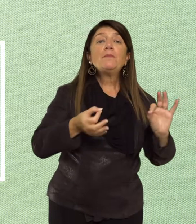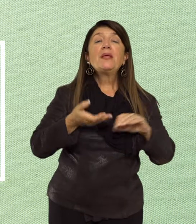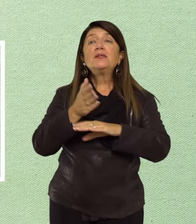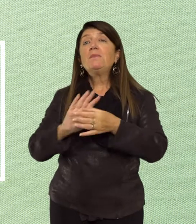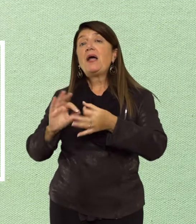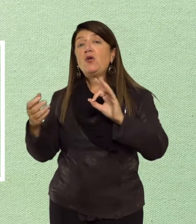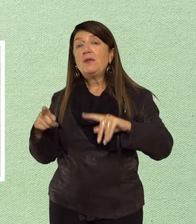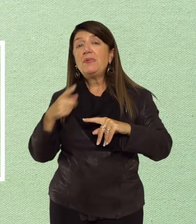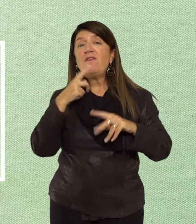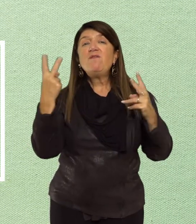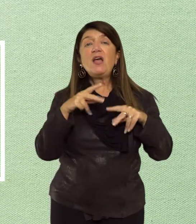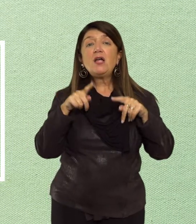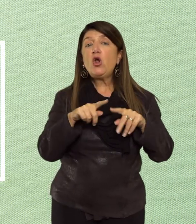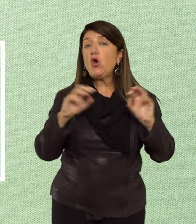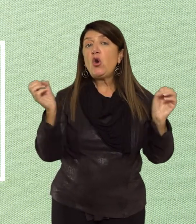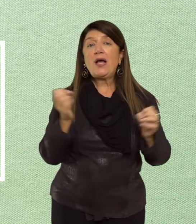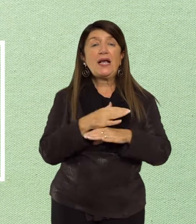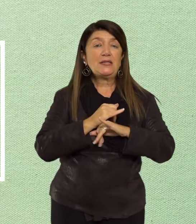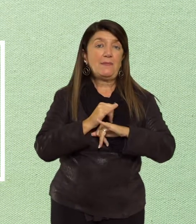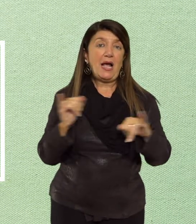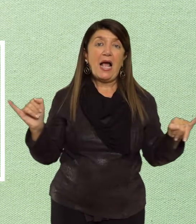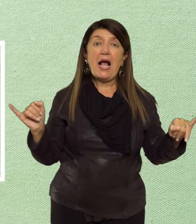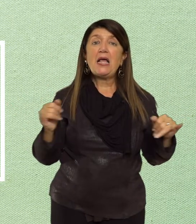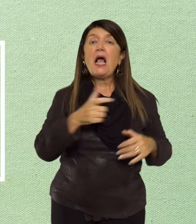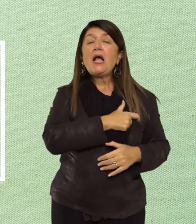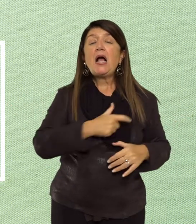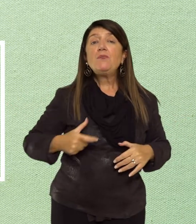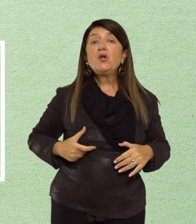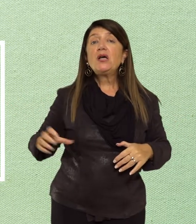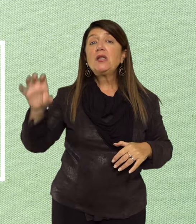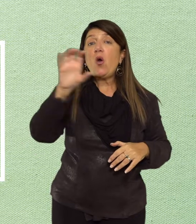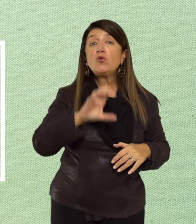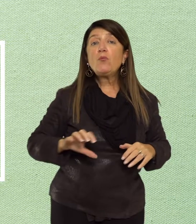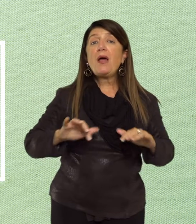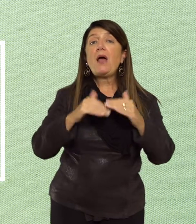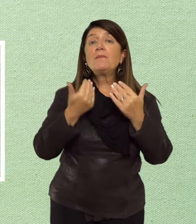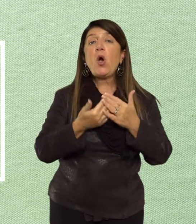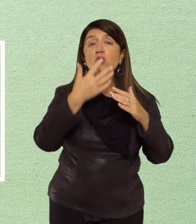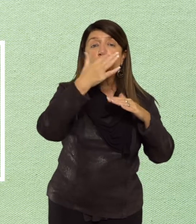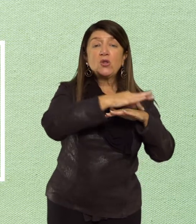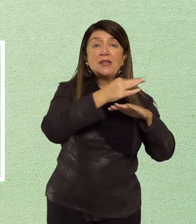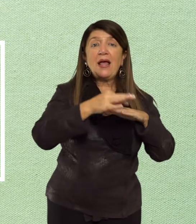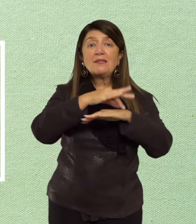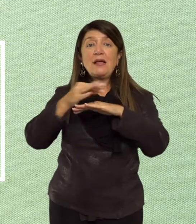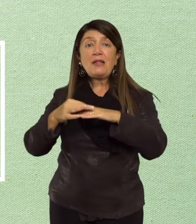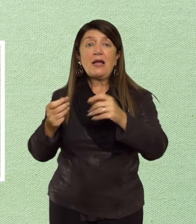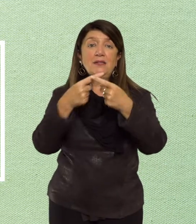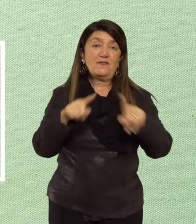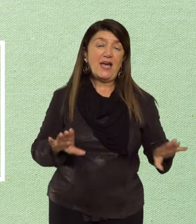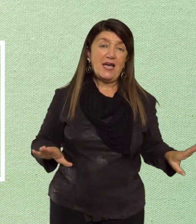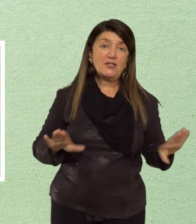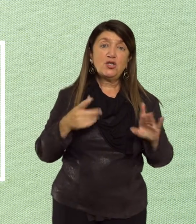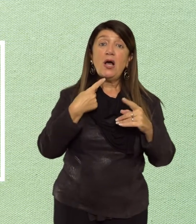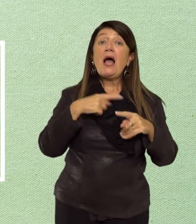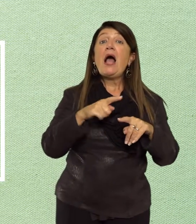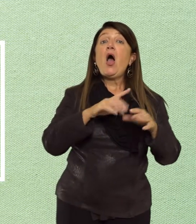Paralimpiadi. Cosa che non accade mai, perché i campionati europei e i campionati del mondo sono in due posti diversi, in due date diverse. Nel caso delle